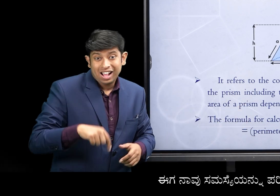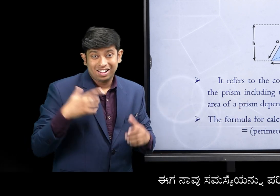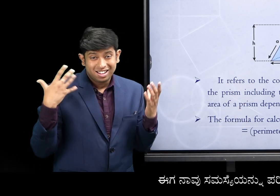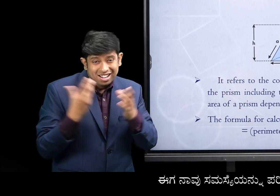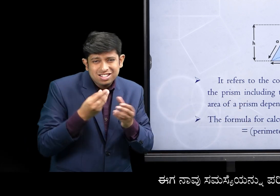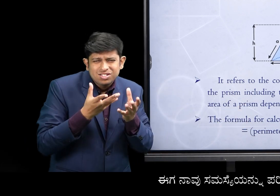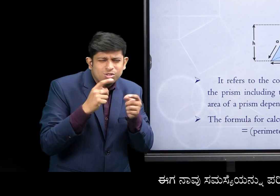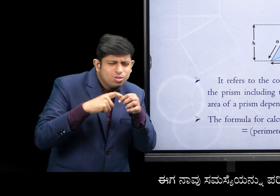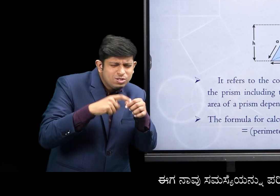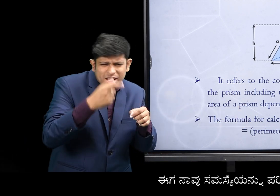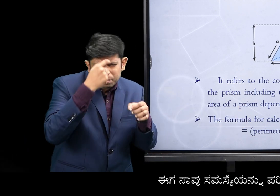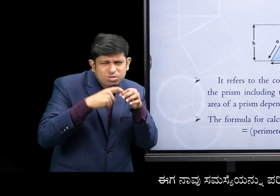ಈಗ ನಾವು ಸಮಸ್ಯೆಗಳನ್ನ ಪರಿಹರಿಸ್ತೇವೆ.